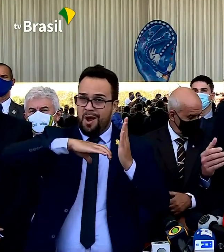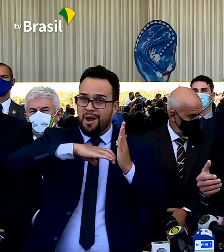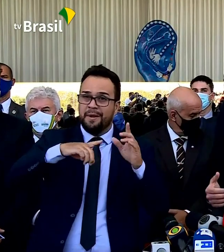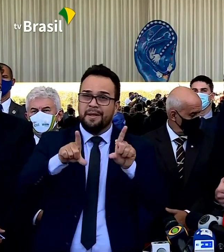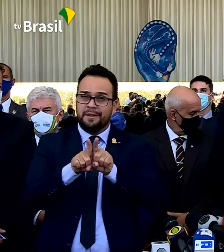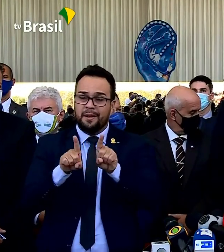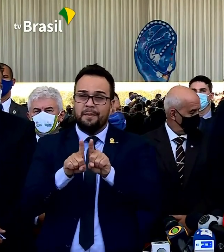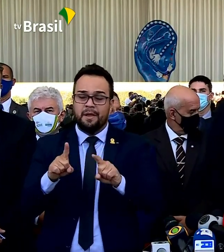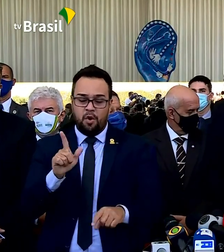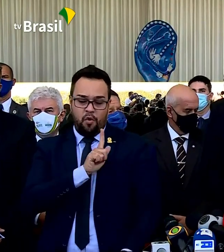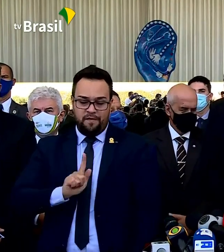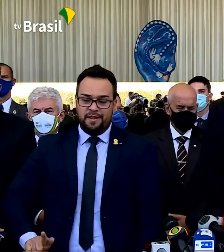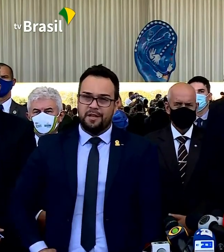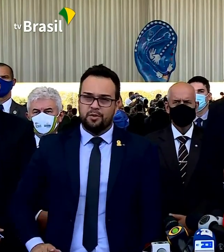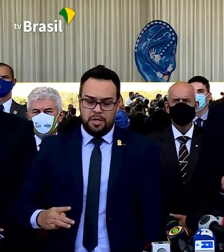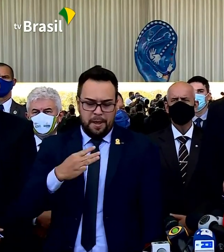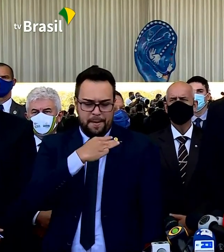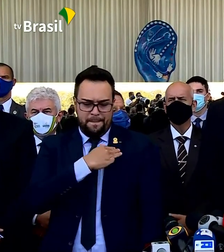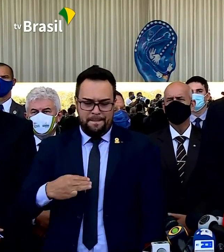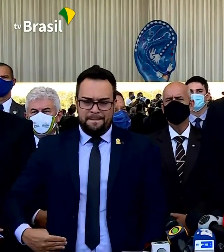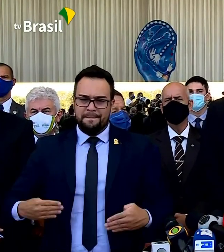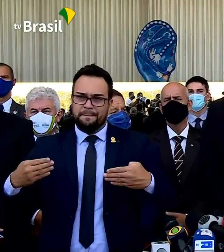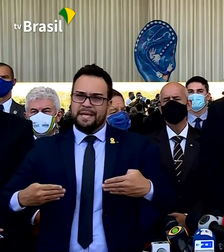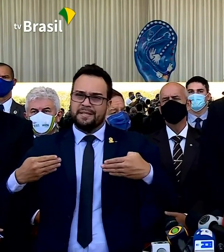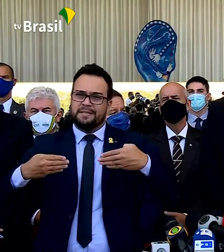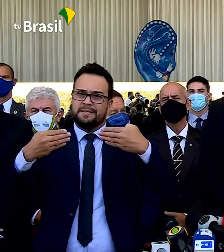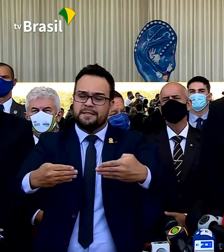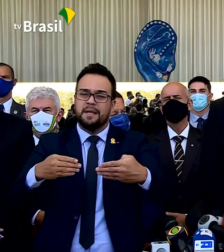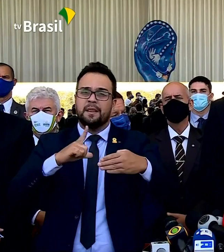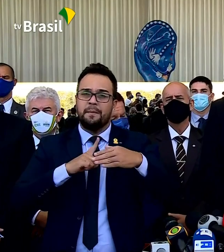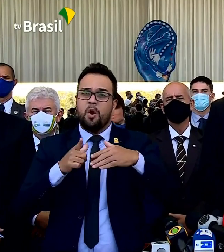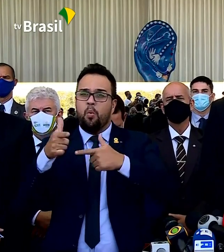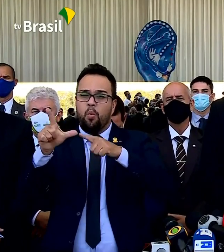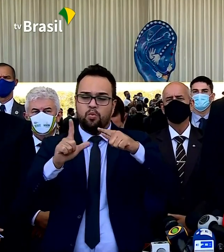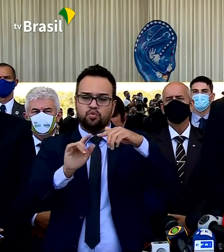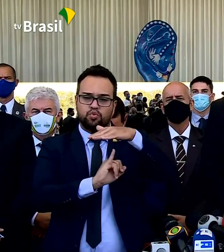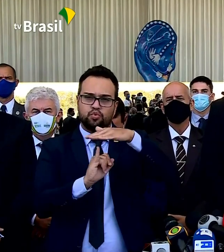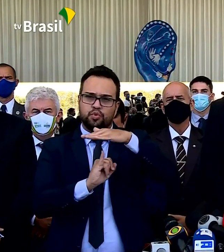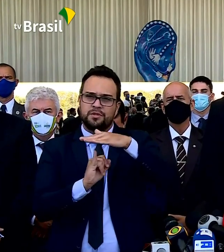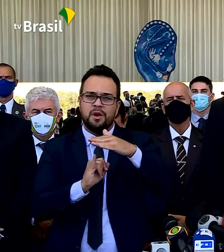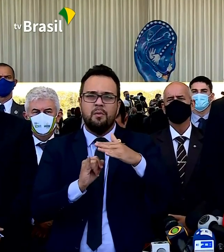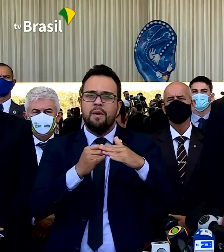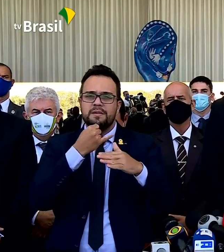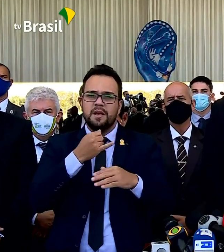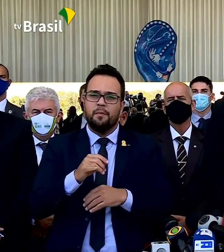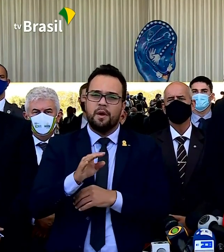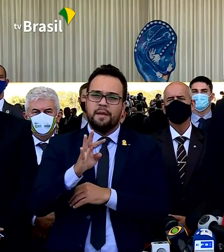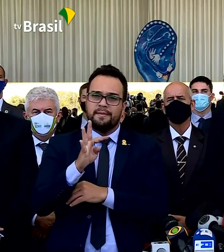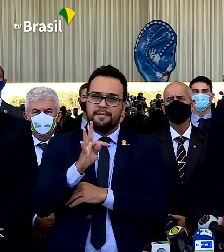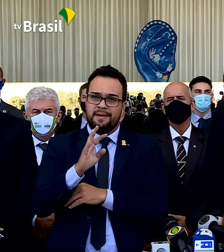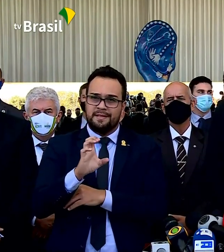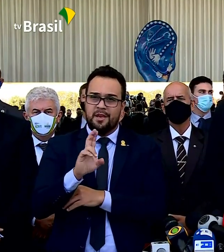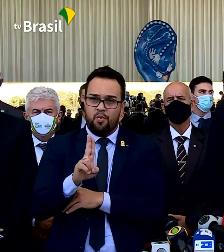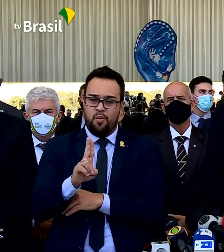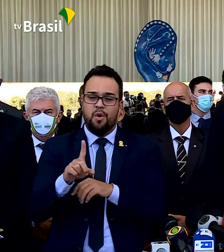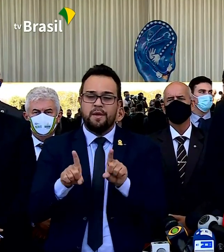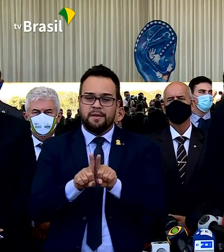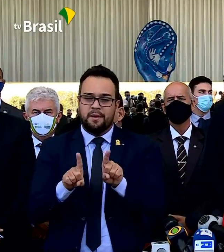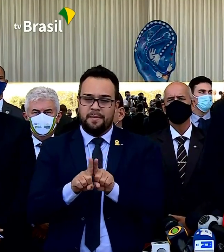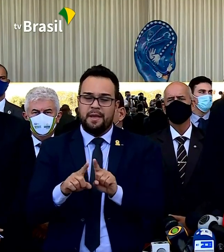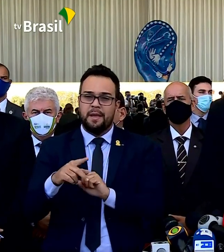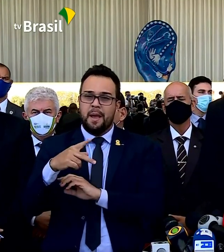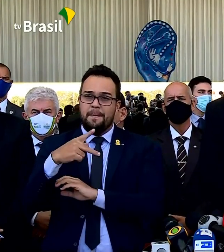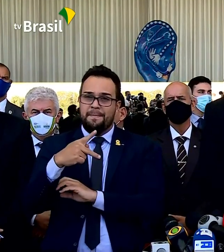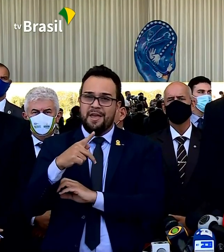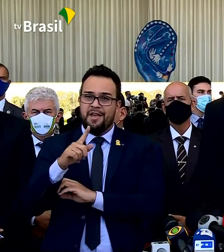os ministros de Estado, as demais instituições como o Tribunal de Contas da União, Procuradoria-Geral da República